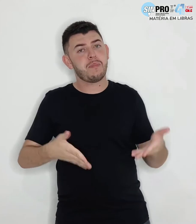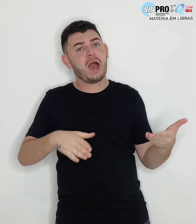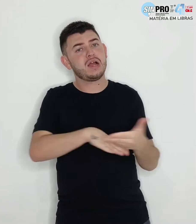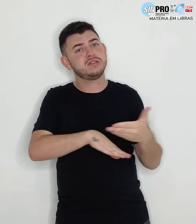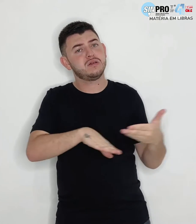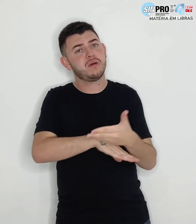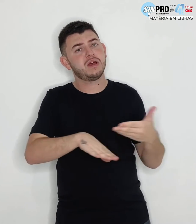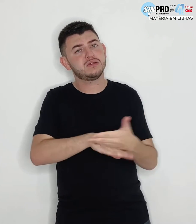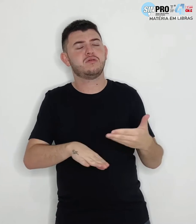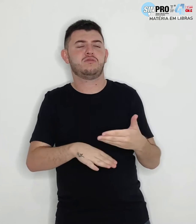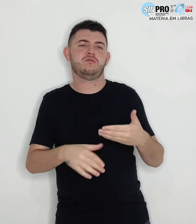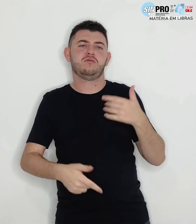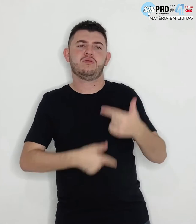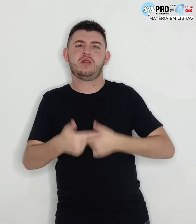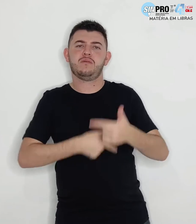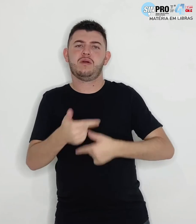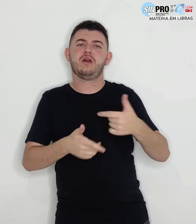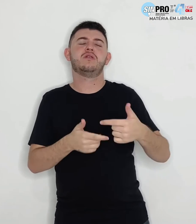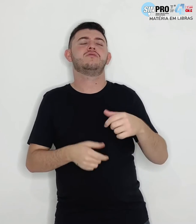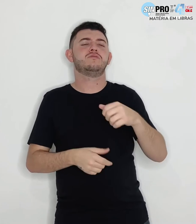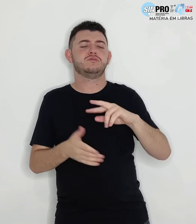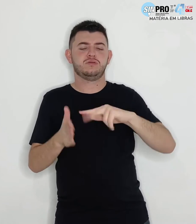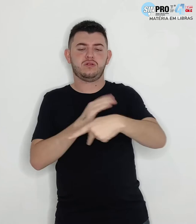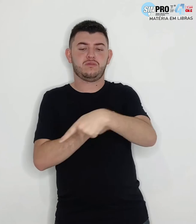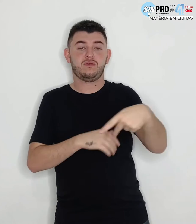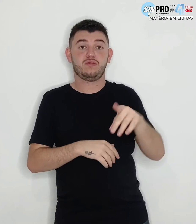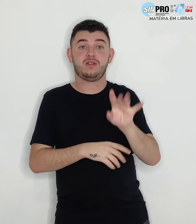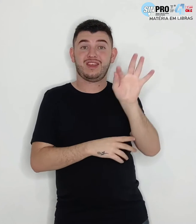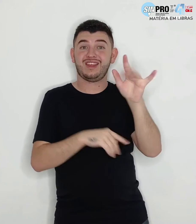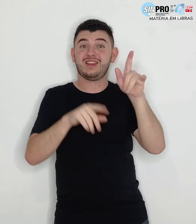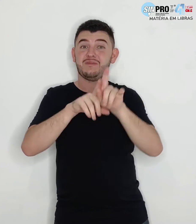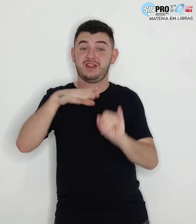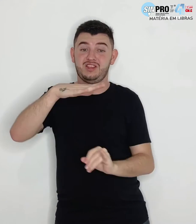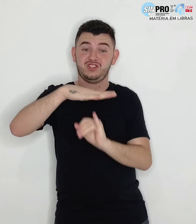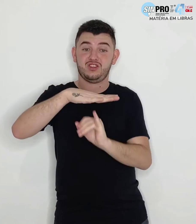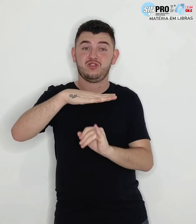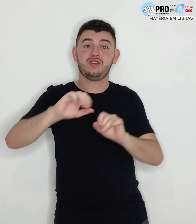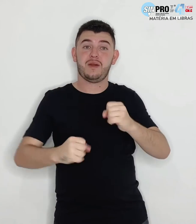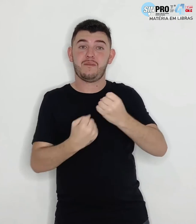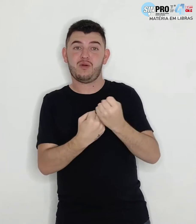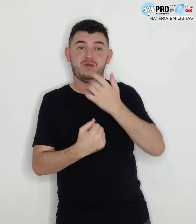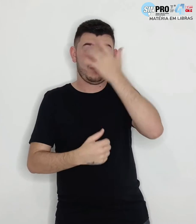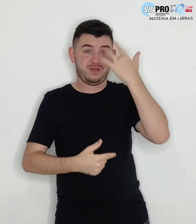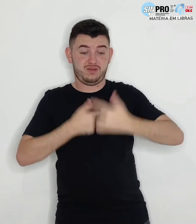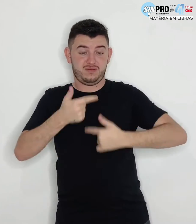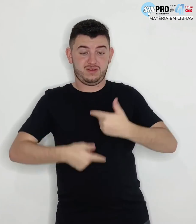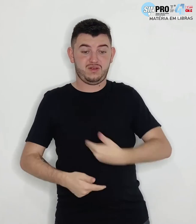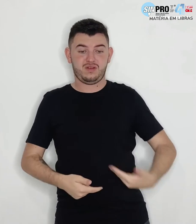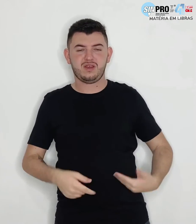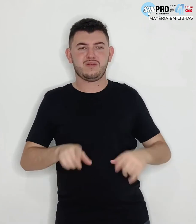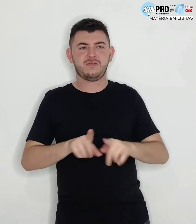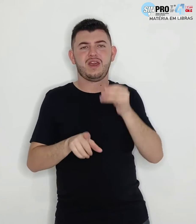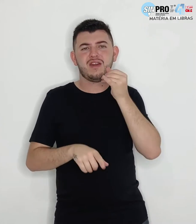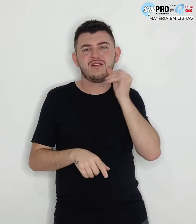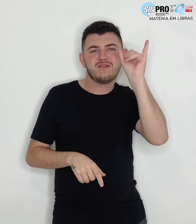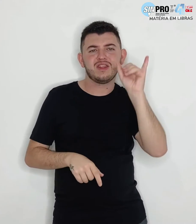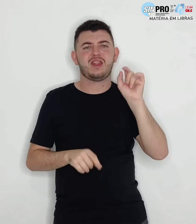disposição de participar das atividades do Simpro-DF e das demais entidades de classe para evitar qualquer outro movimento